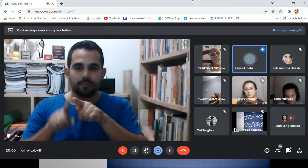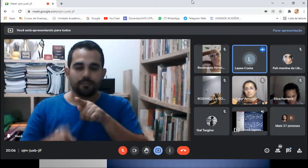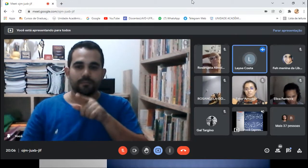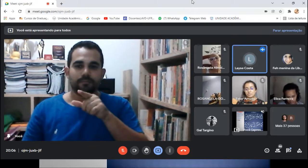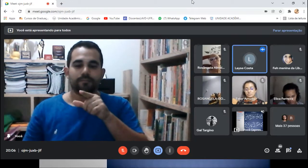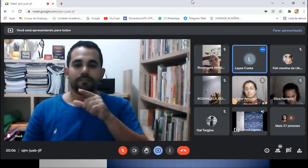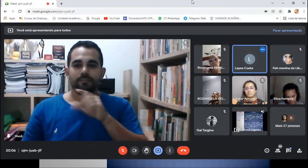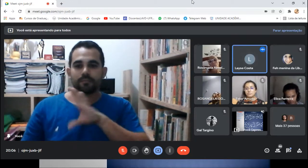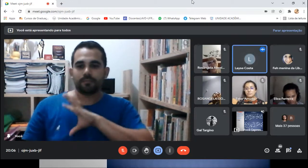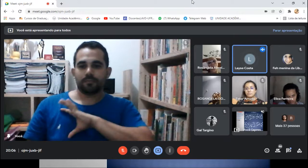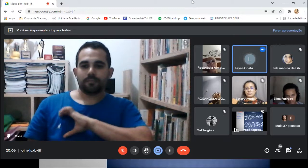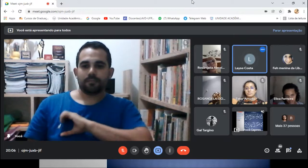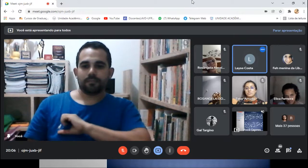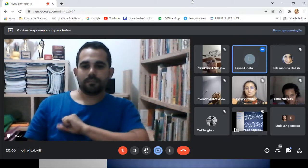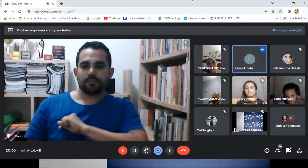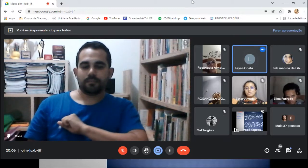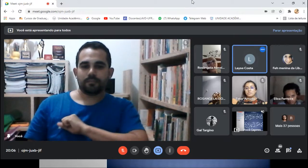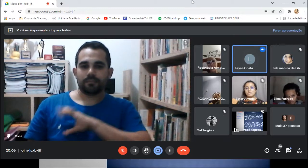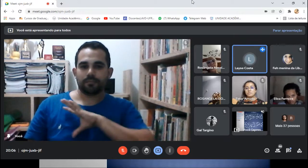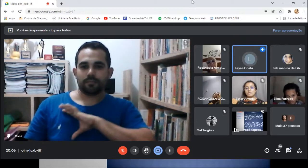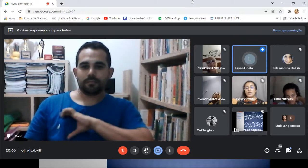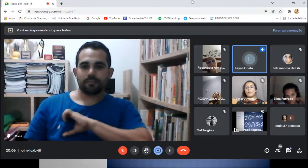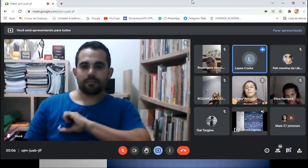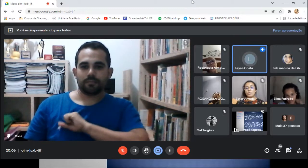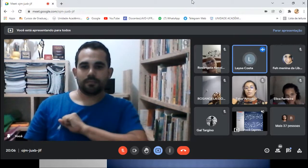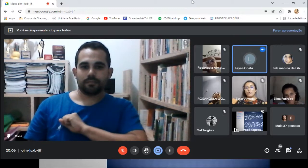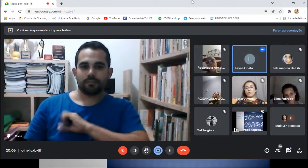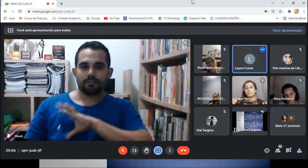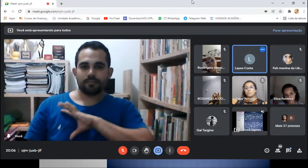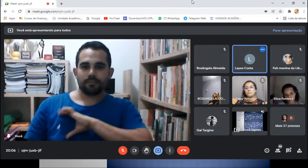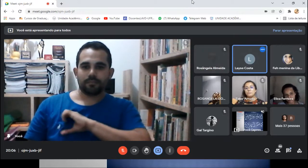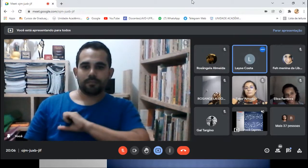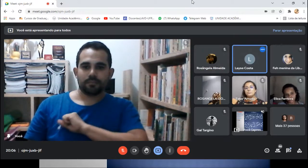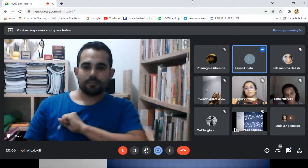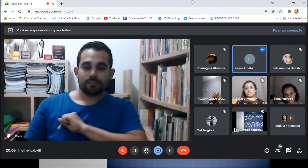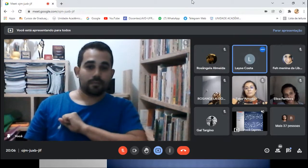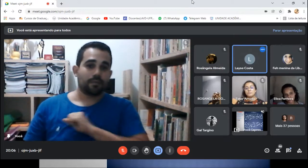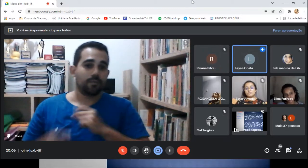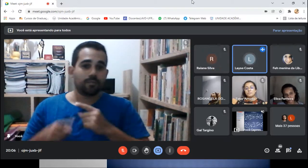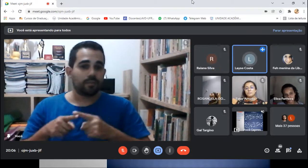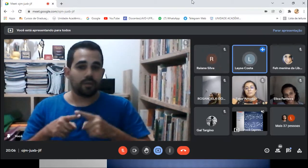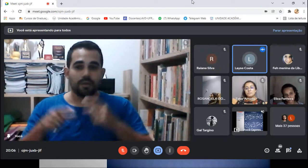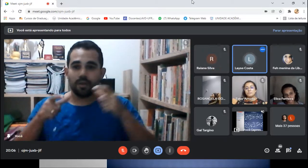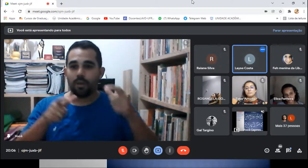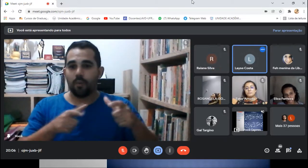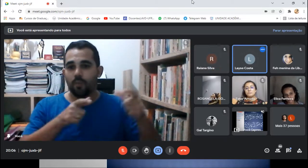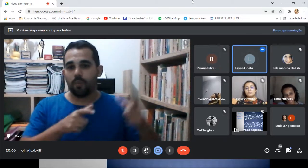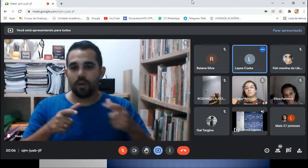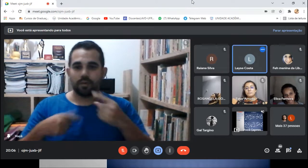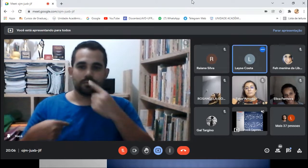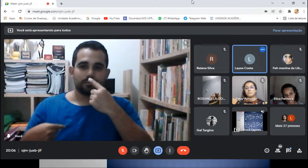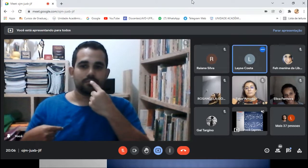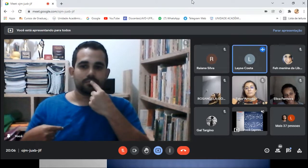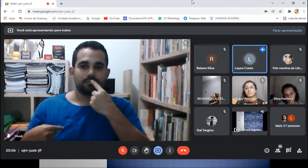sábado, laranja. E temos esse aí, ó, para amor. São